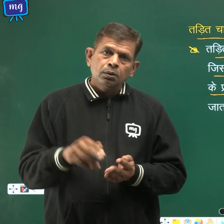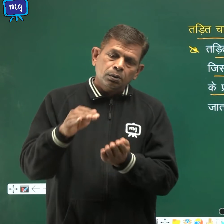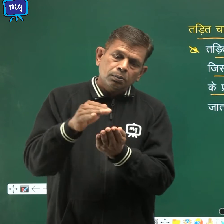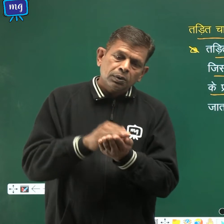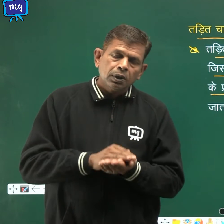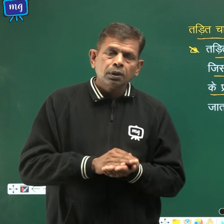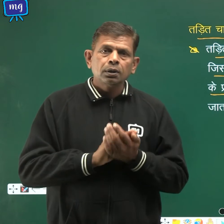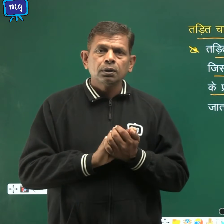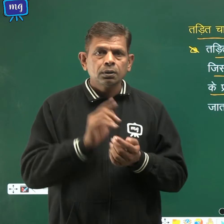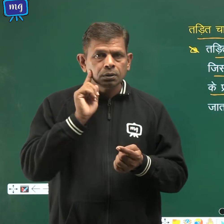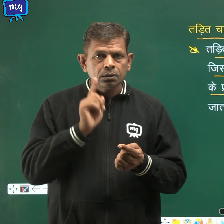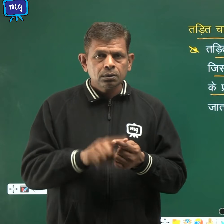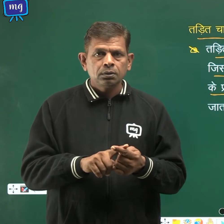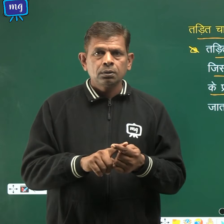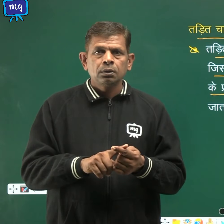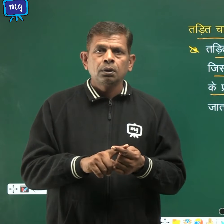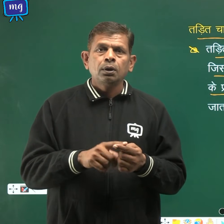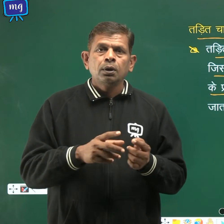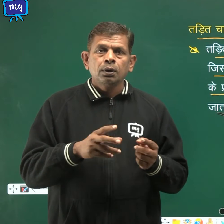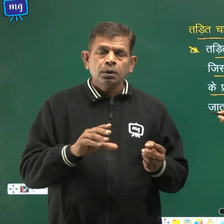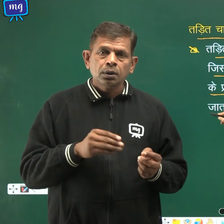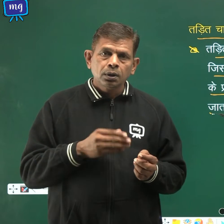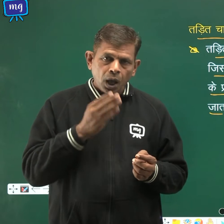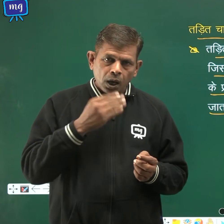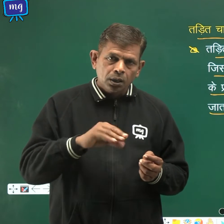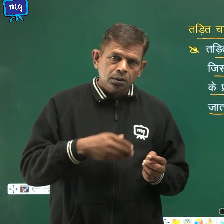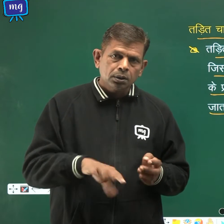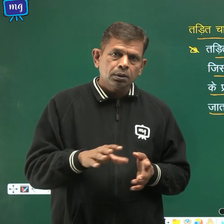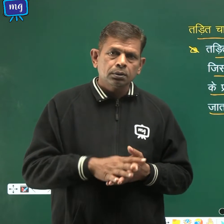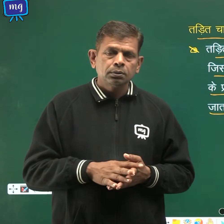बचाने के लिए किया जाता है।